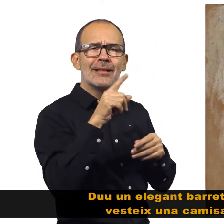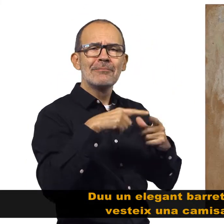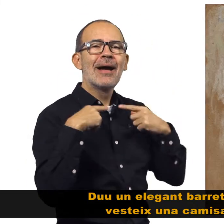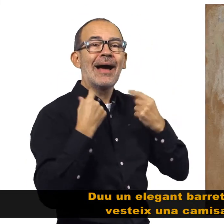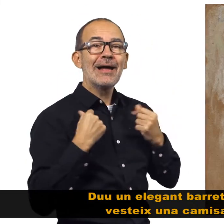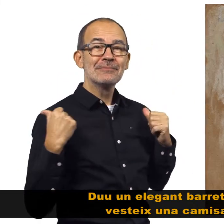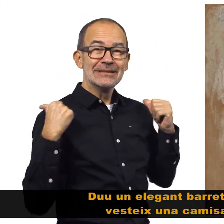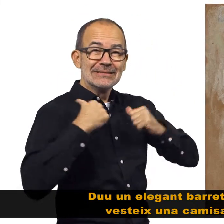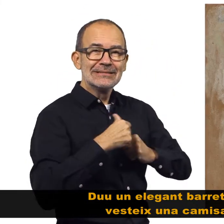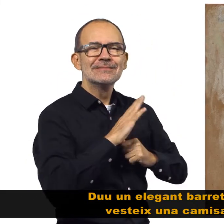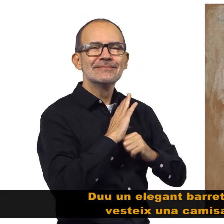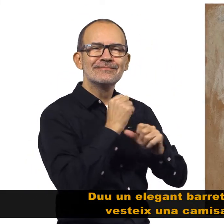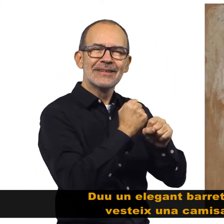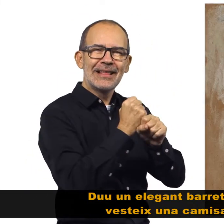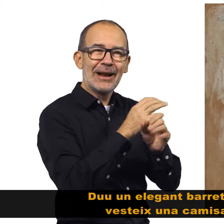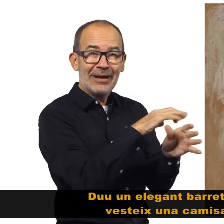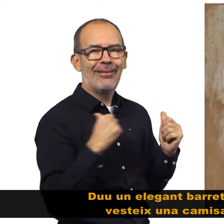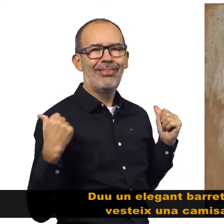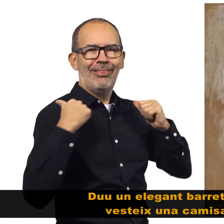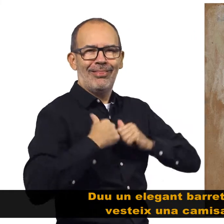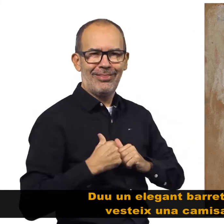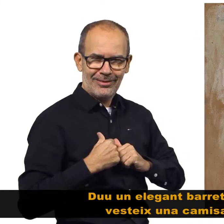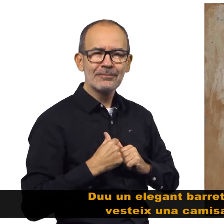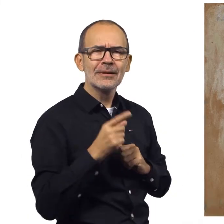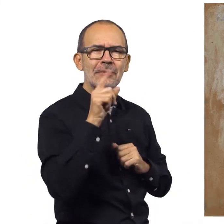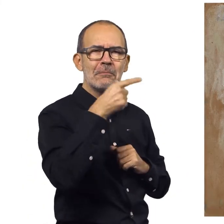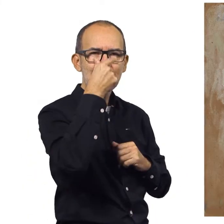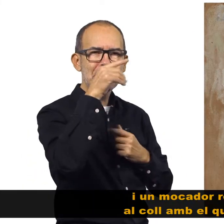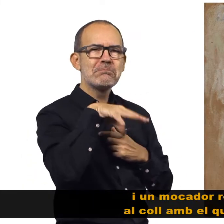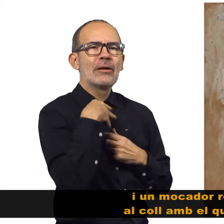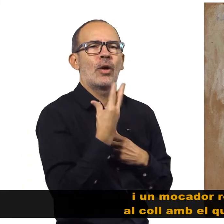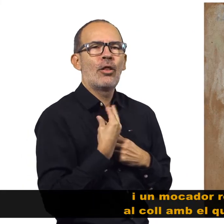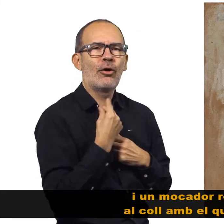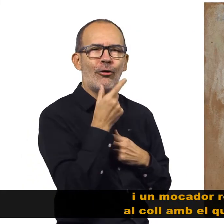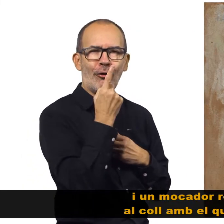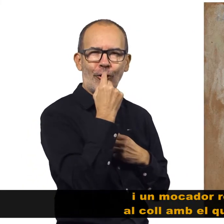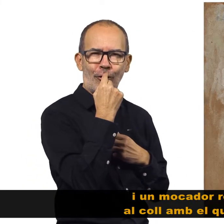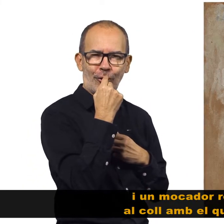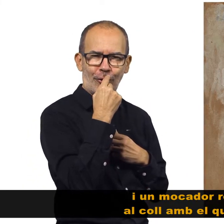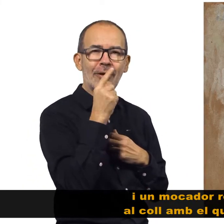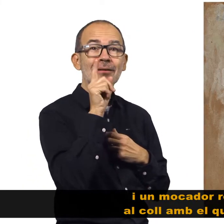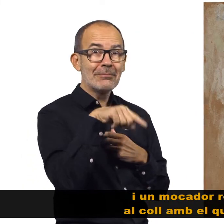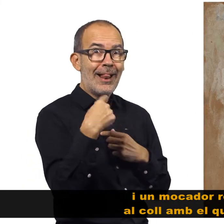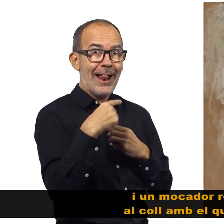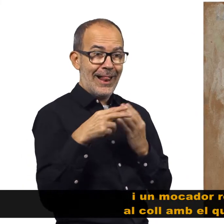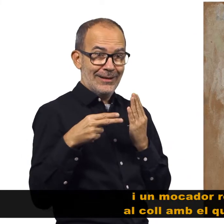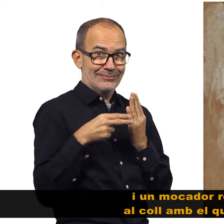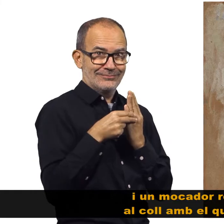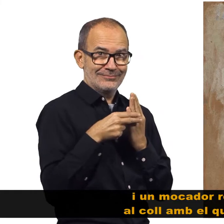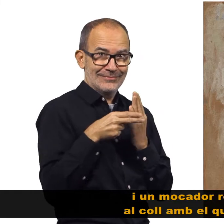Du un elegant barret de mitja copa, vesteix una camisa de traginer i un mocador roig nuat al coll amb el quintuïm és una